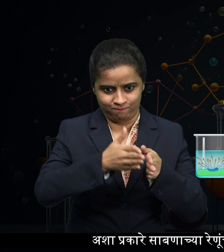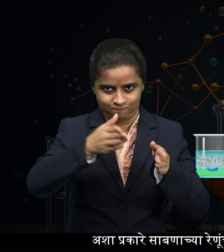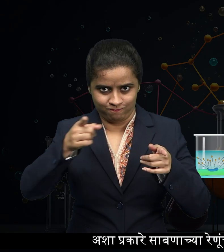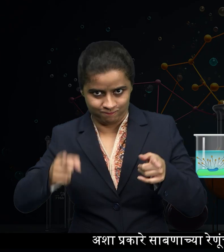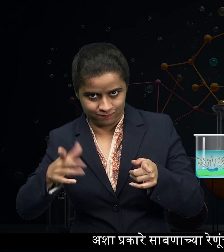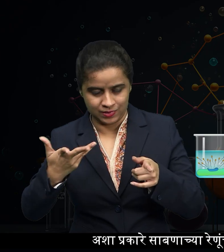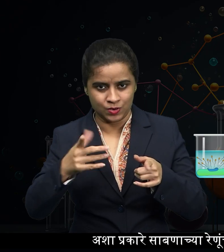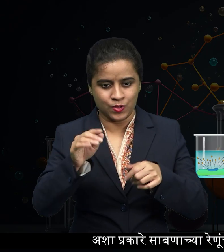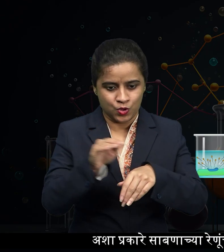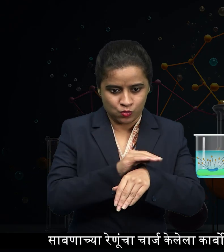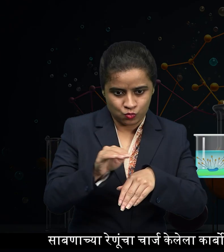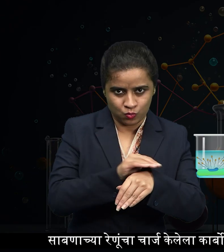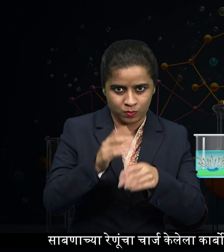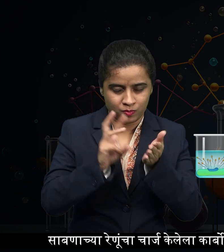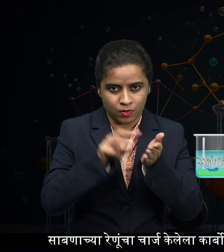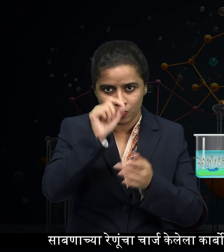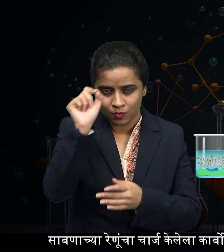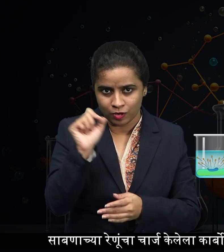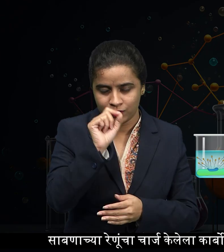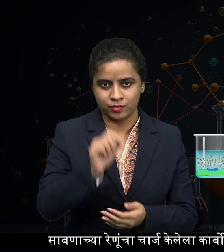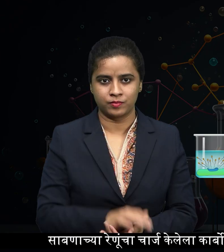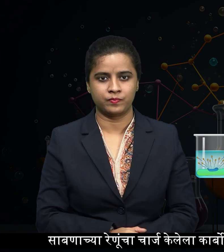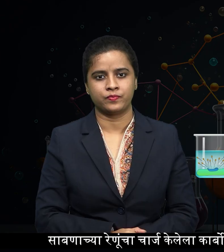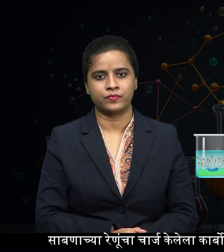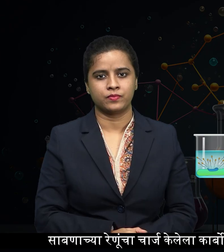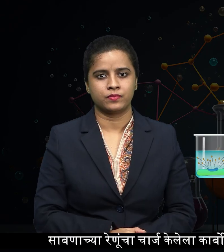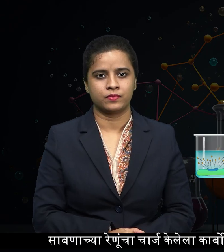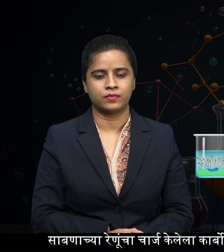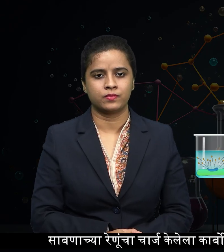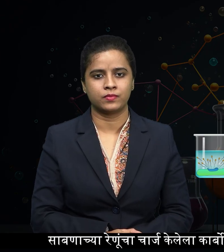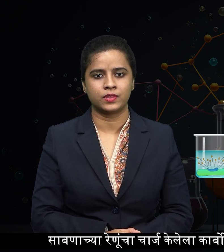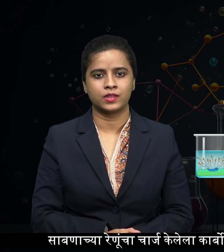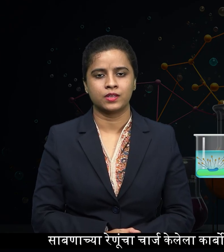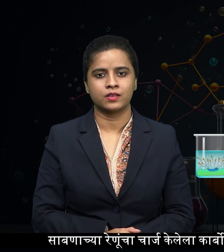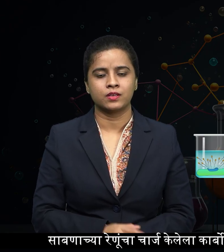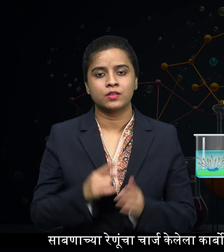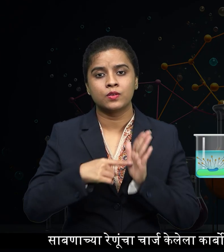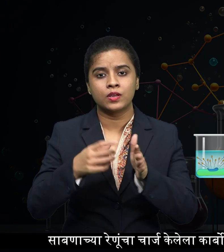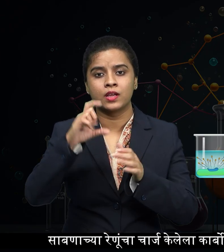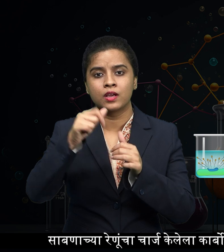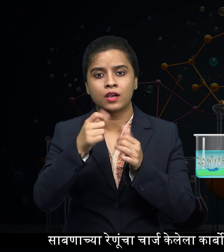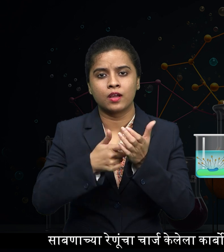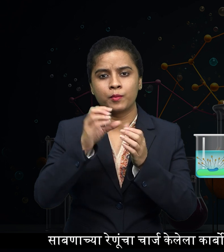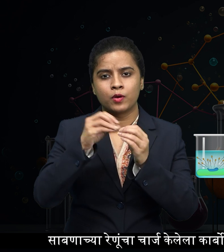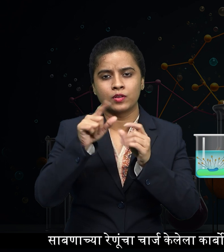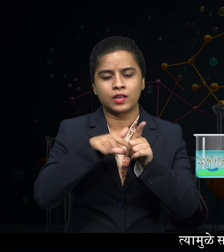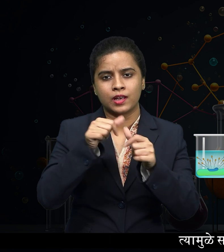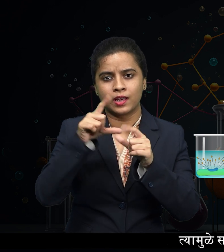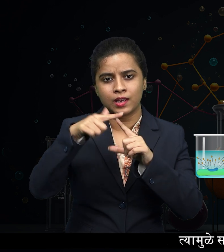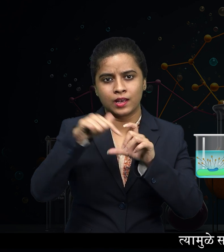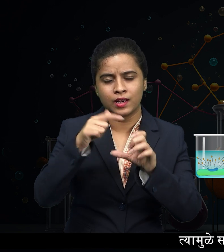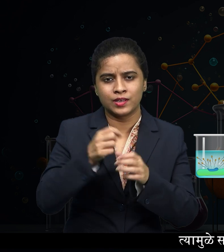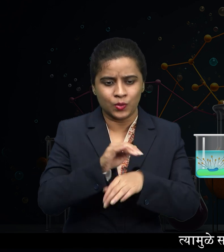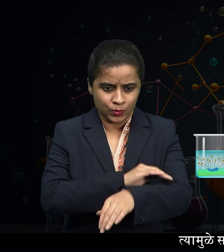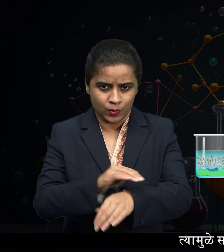टोकाने घाण वेढलेली असते. साबणाच्या रेणूंचा चार्ज केलेला कार्बोक्सिलेट टोक पाण्यात विरघळणारे मायसेल्स बनवतो,